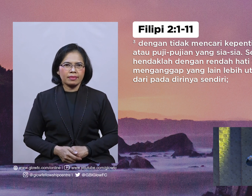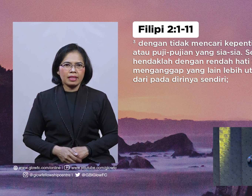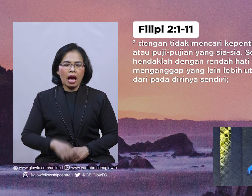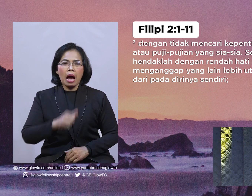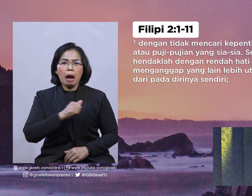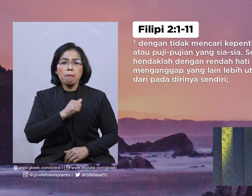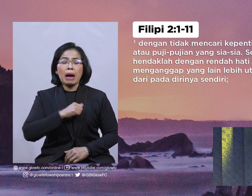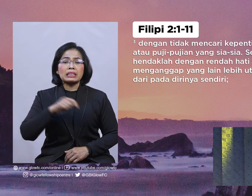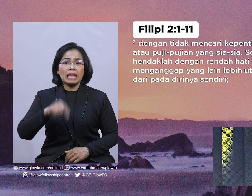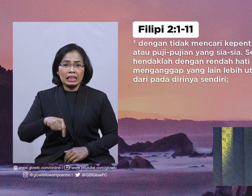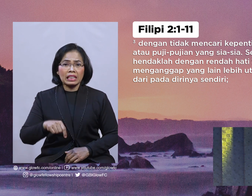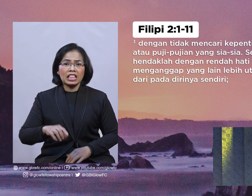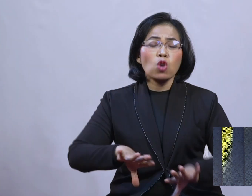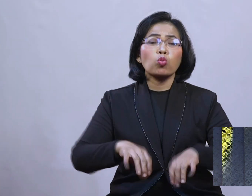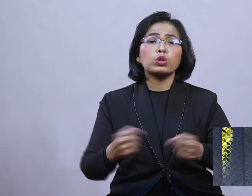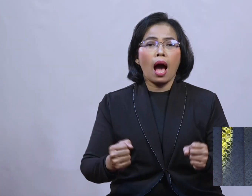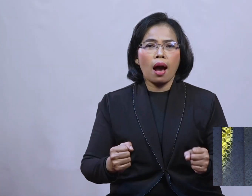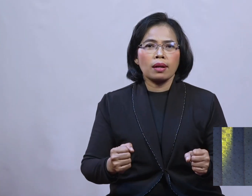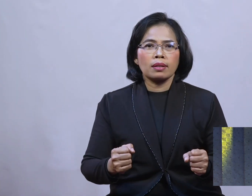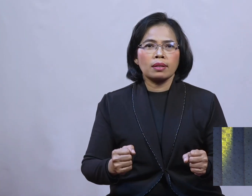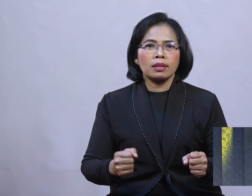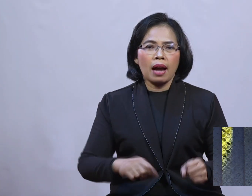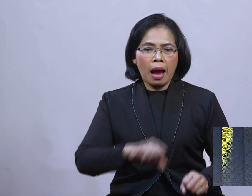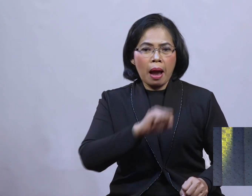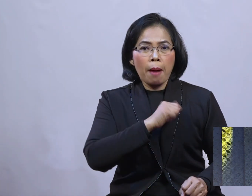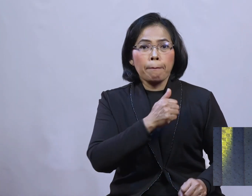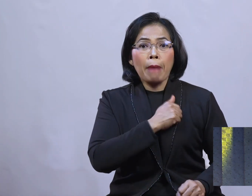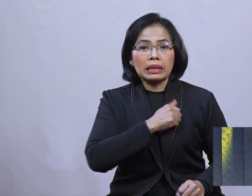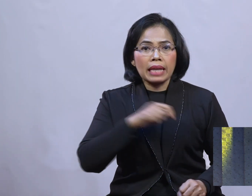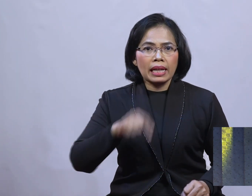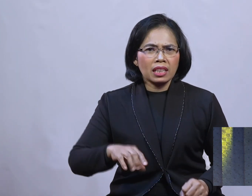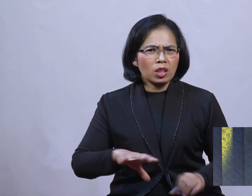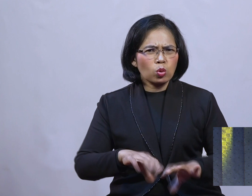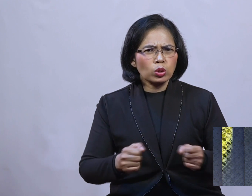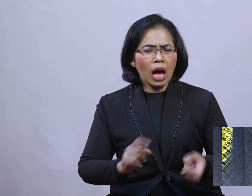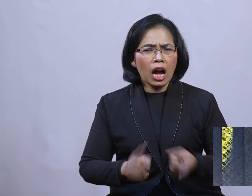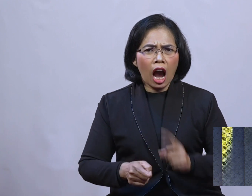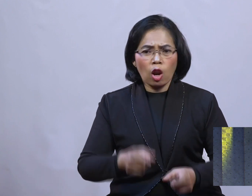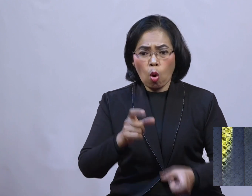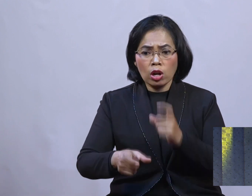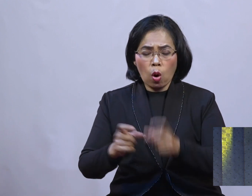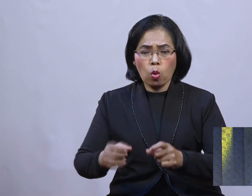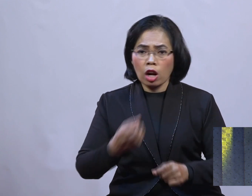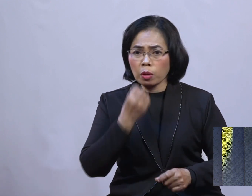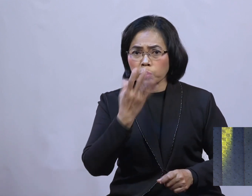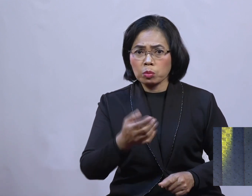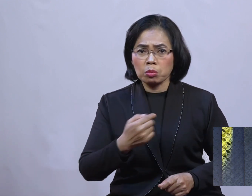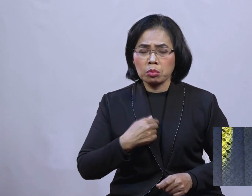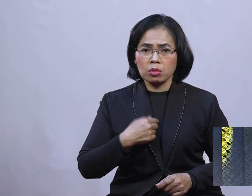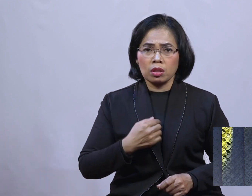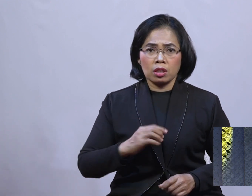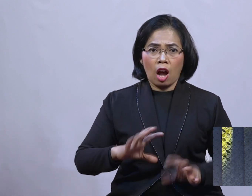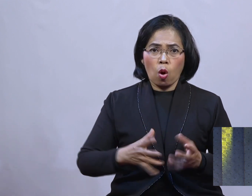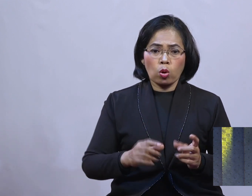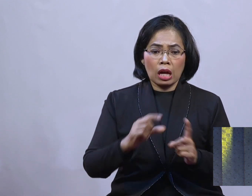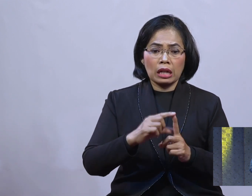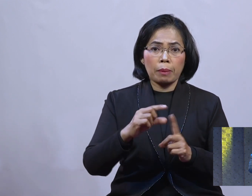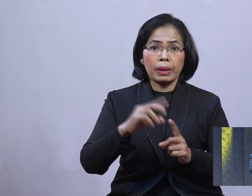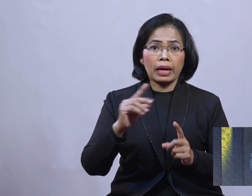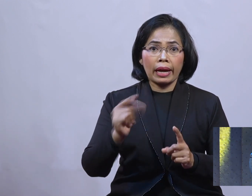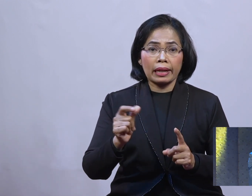bangsa ini rusak Hai bangsa ini rusak kalau orang yang menyebut dirinya anggota DPR